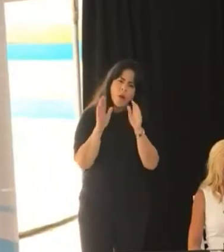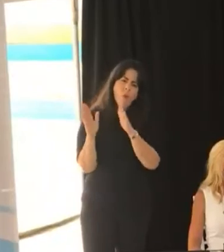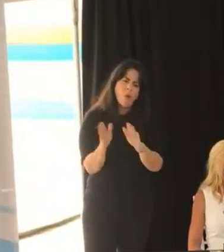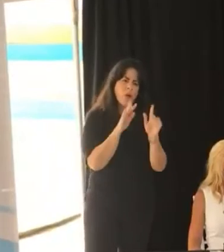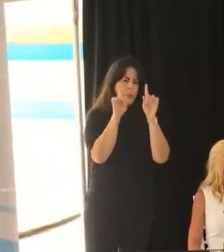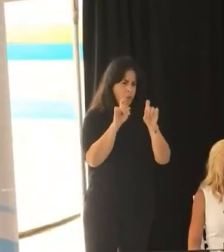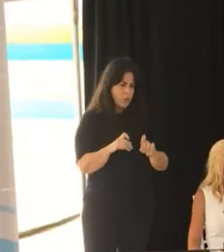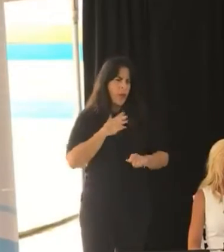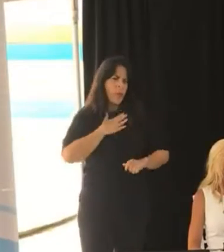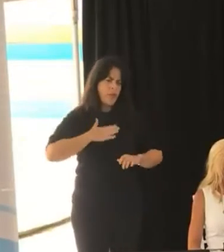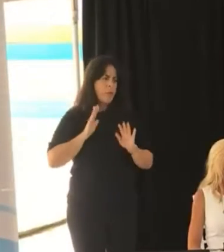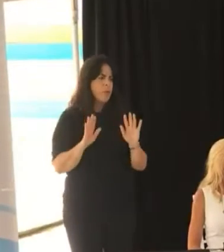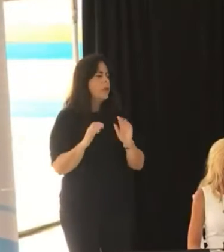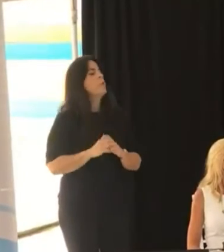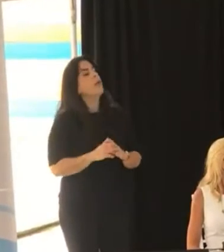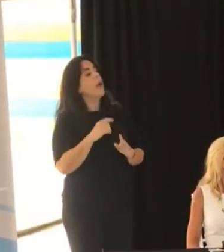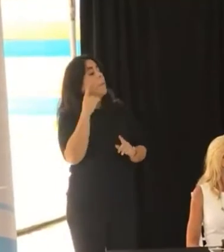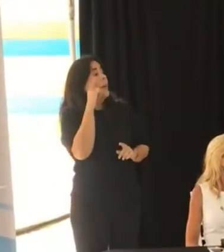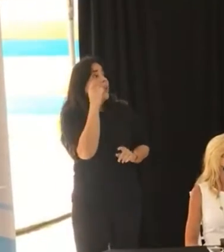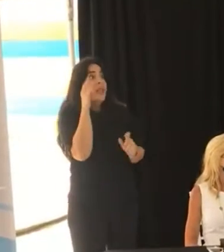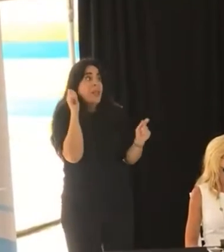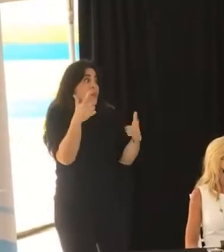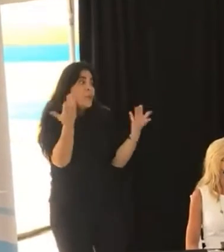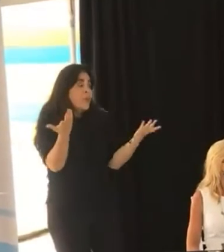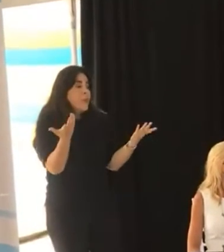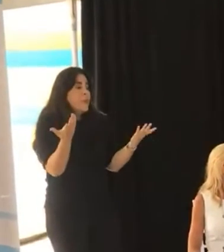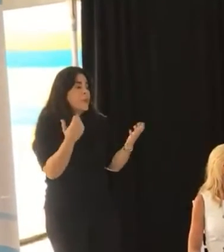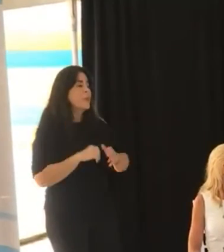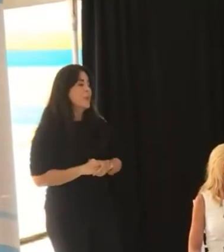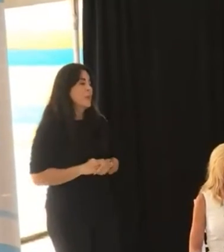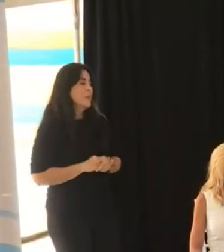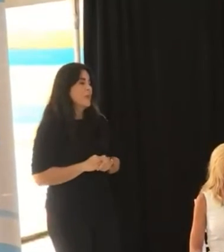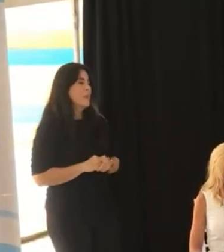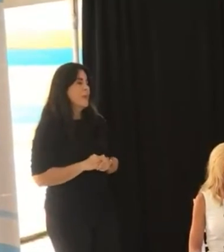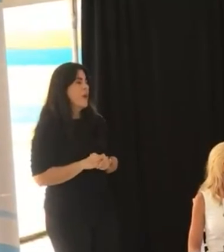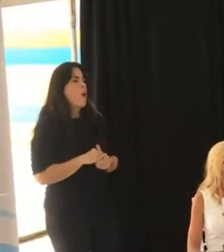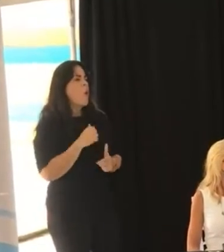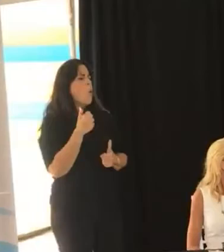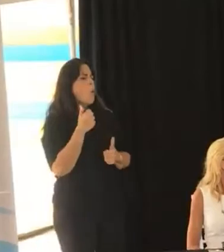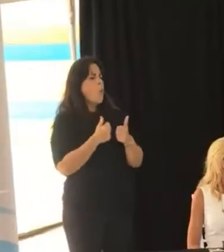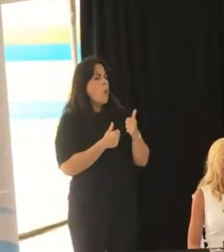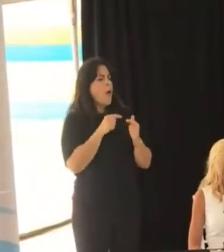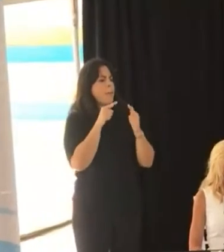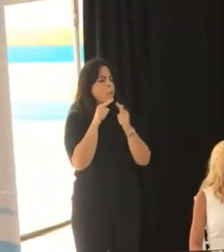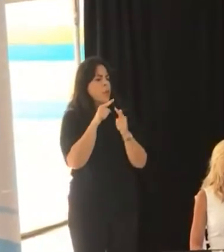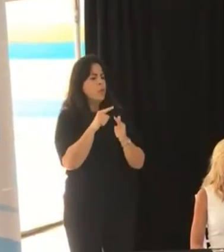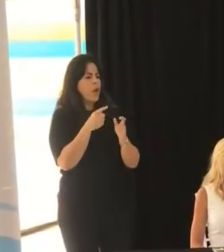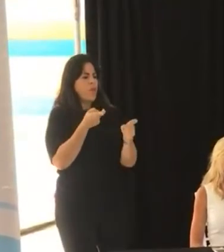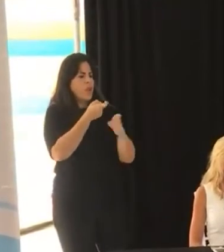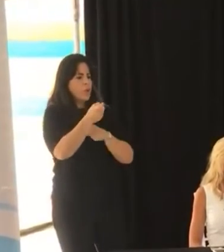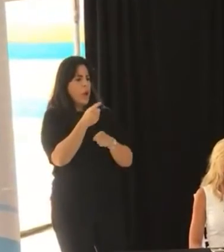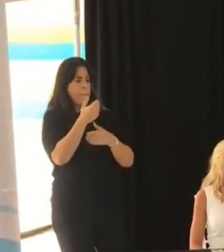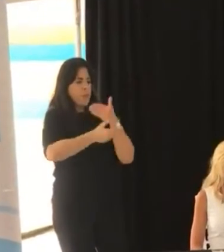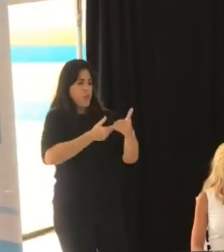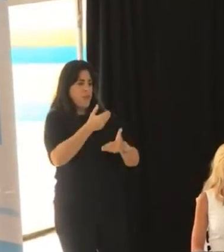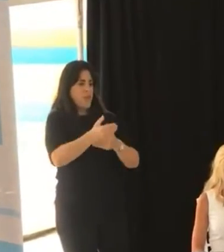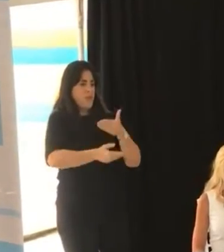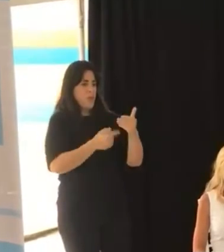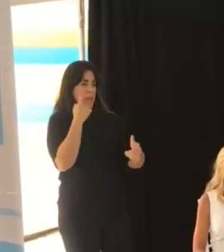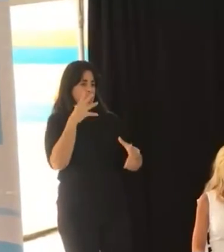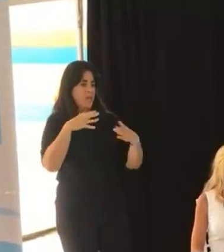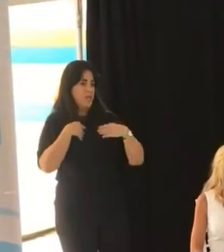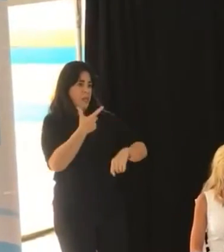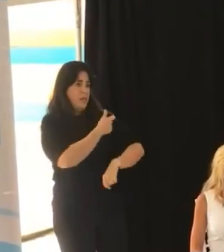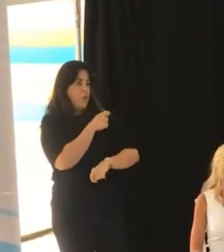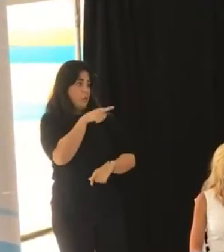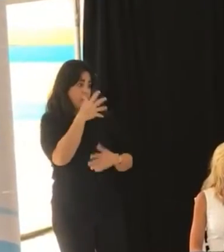las preguntas, por favor. Okay. Para ver si entendemos todo, o sea, ¿cuáles fueron los factores que llevaron a ese descuadre? Ya usted mencionó